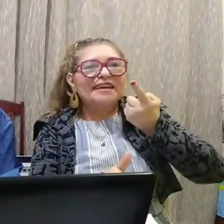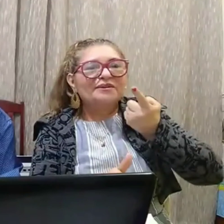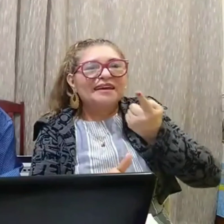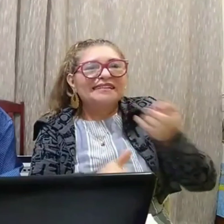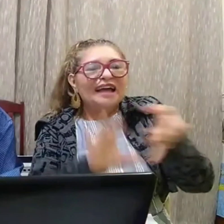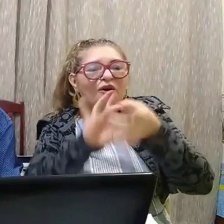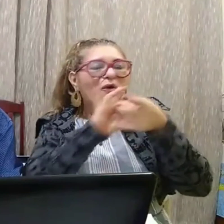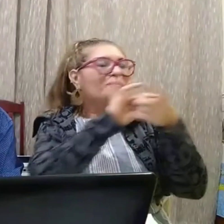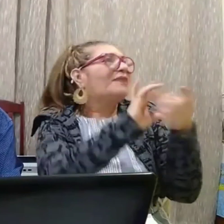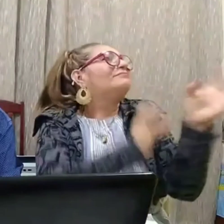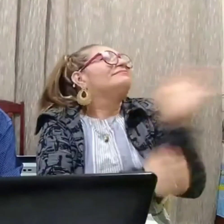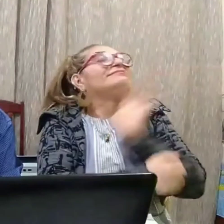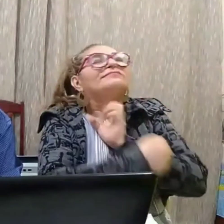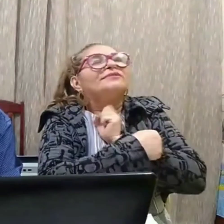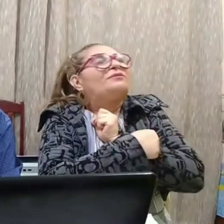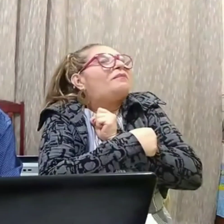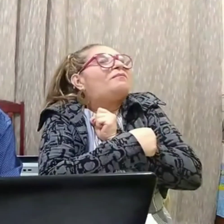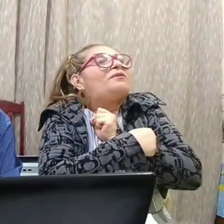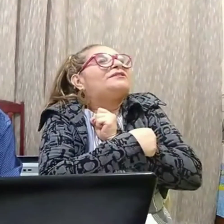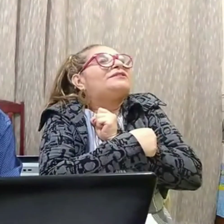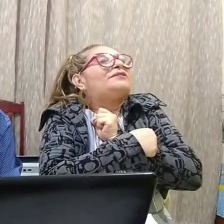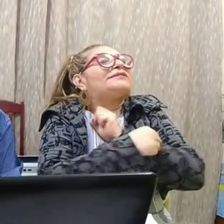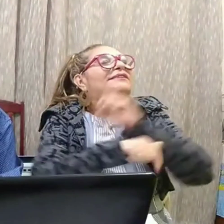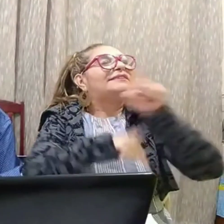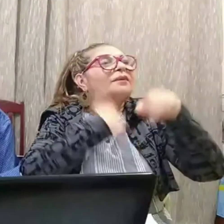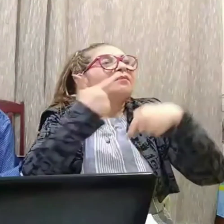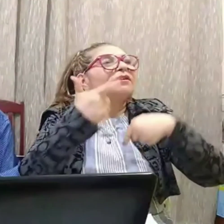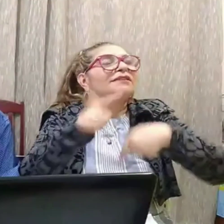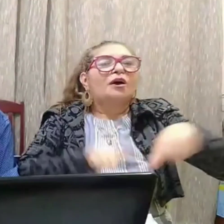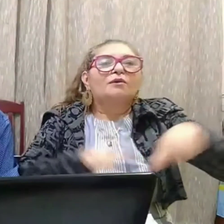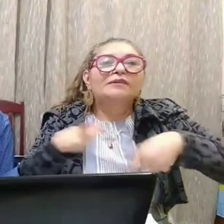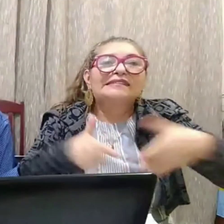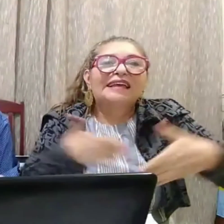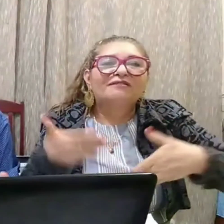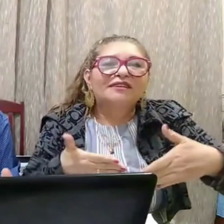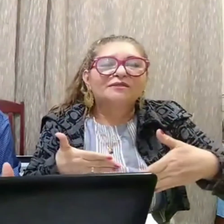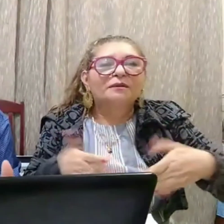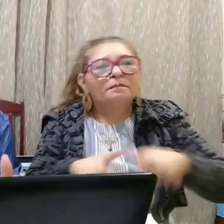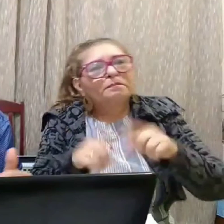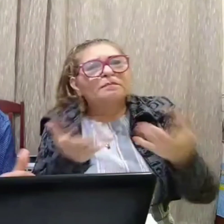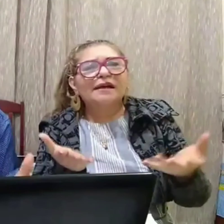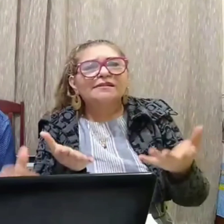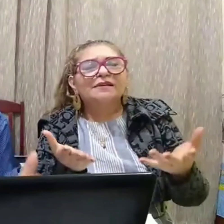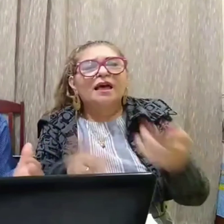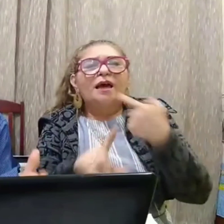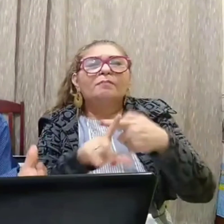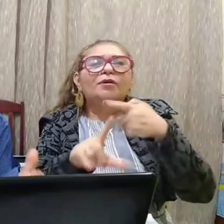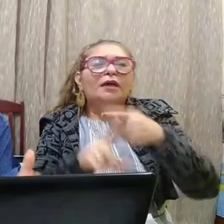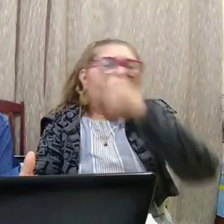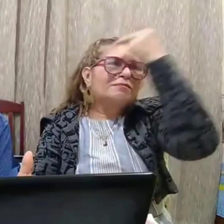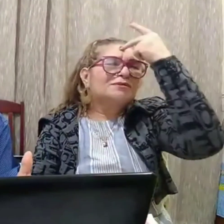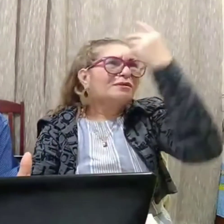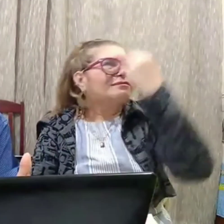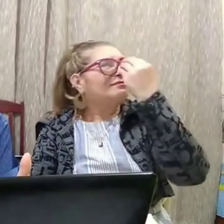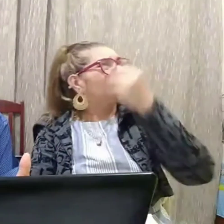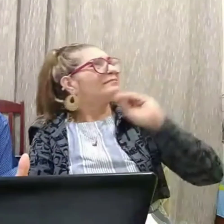motivação do amor, vai perder então o primeiro amor. Mas o que acontece com quem deixa o primeiro